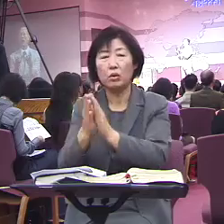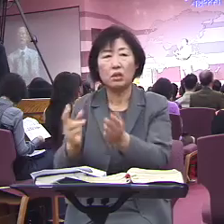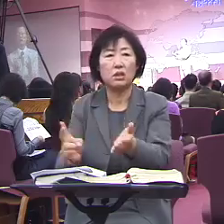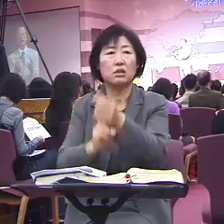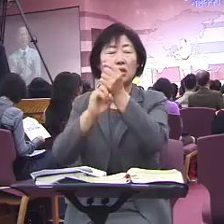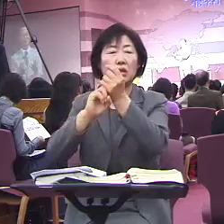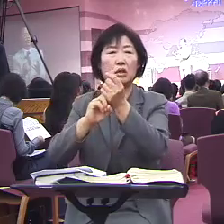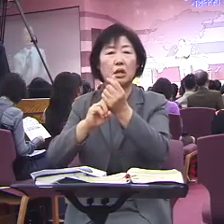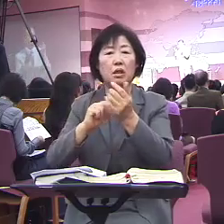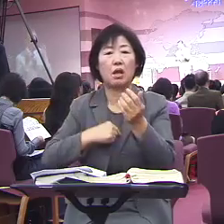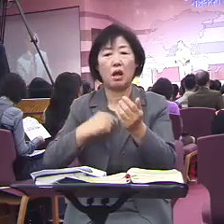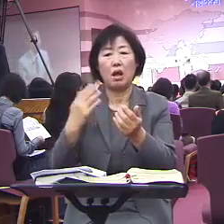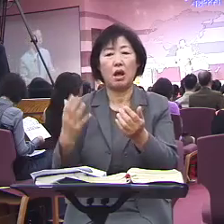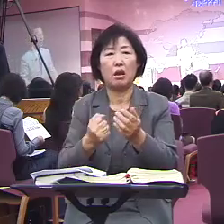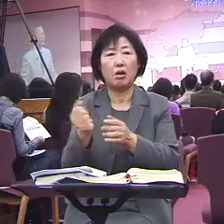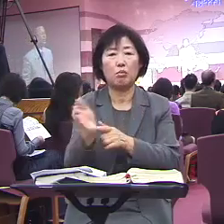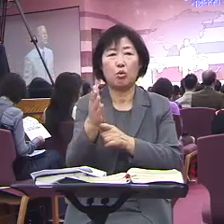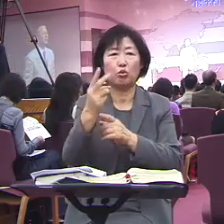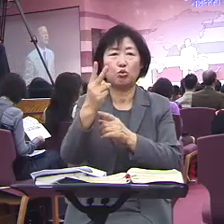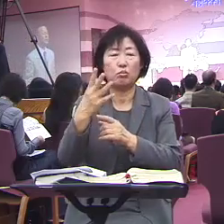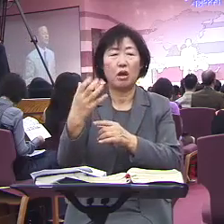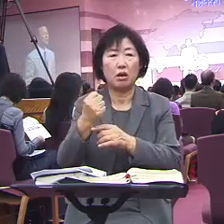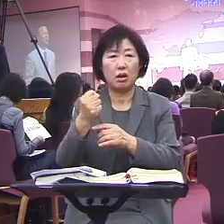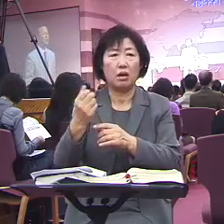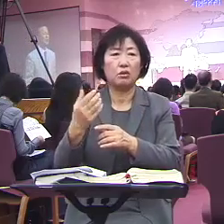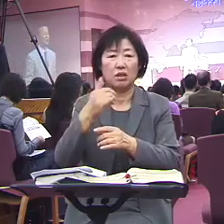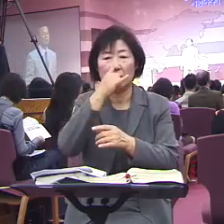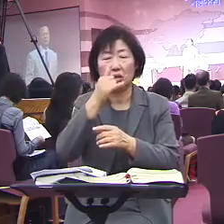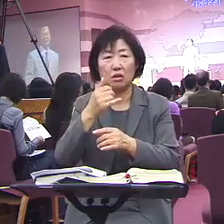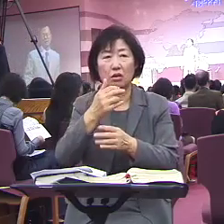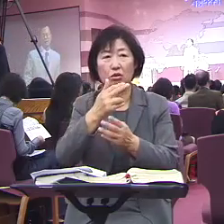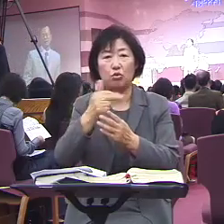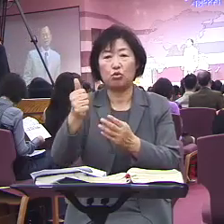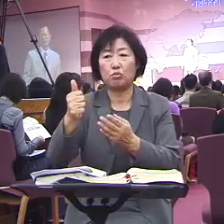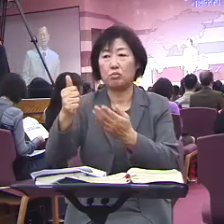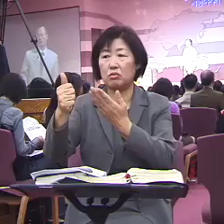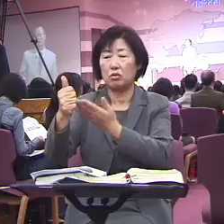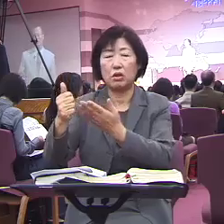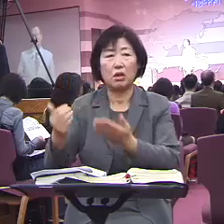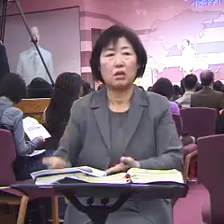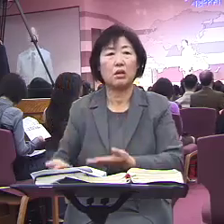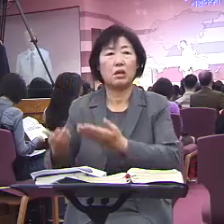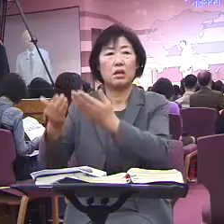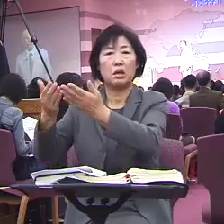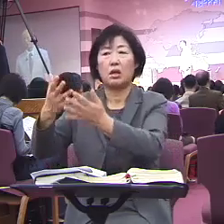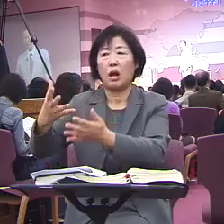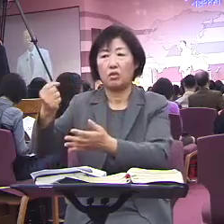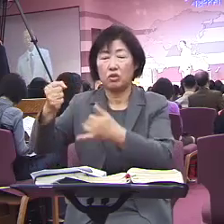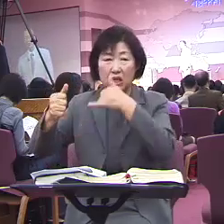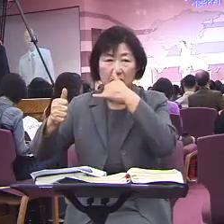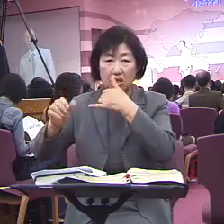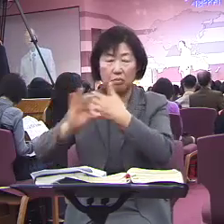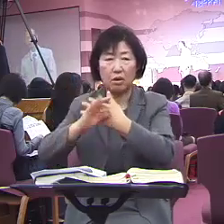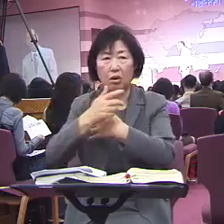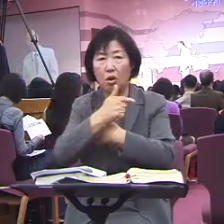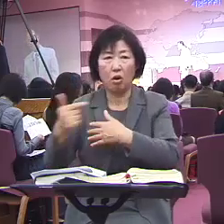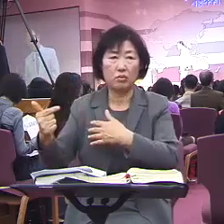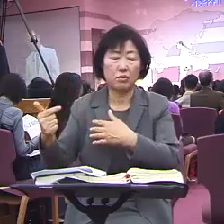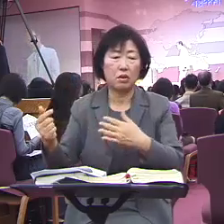갖고 있는 거 아무것도 아니지만 주님의 손에 들려지는 엄청난 기적의 도구가 되는 것이죠.